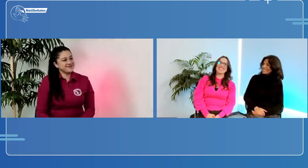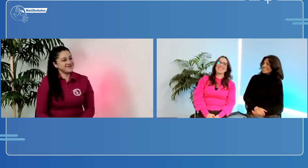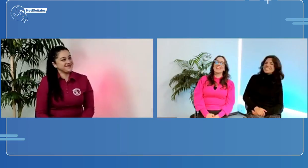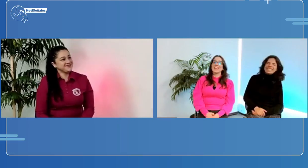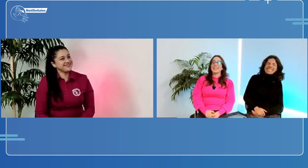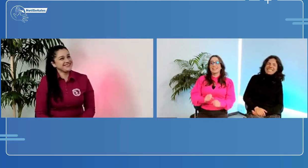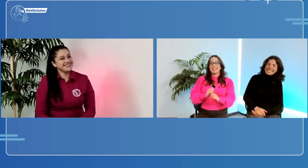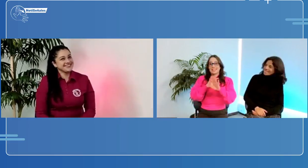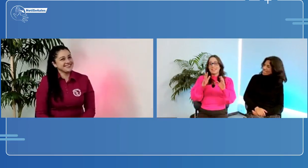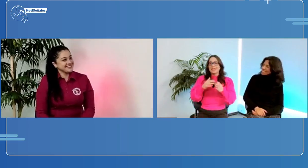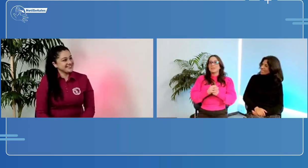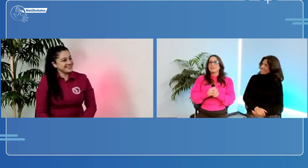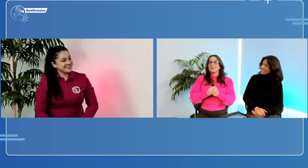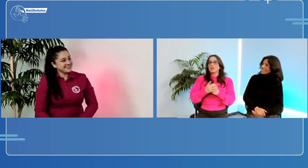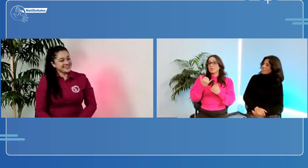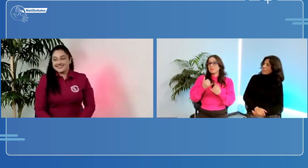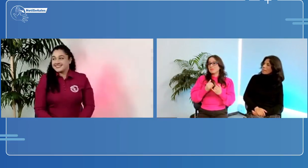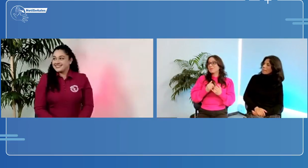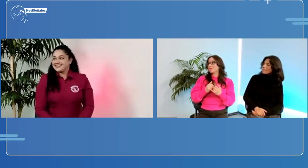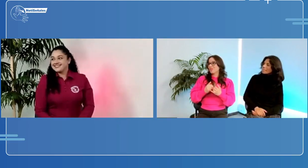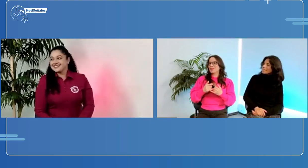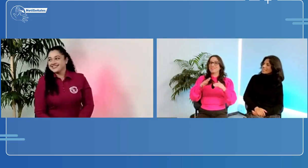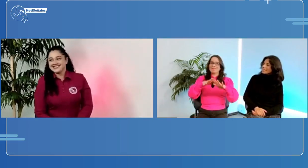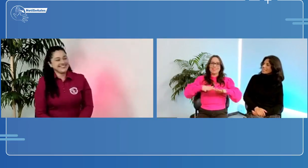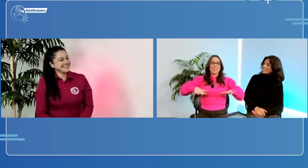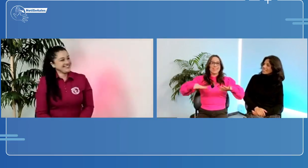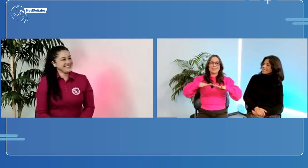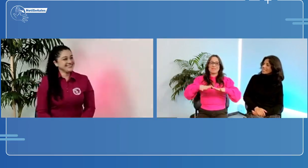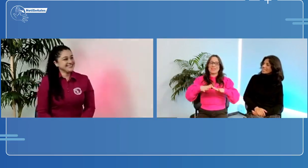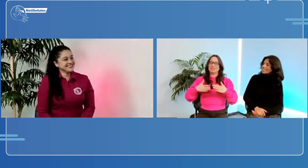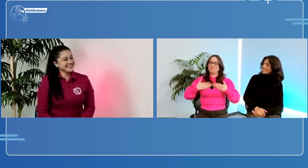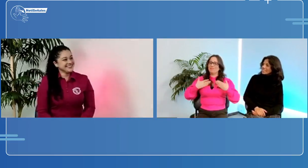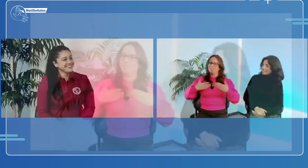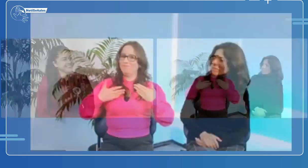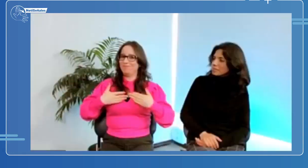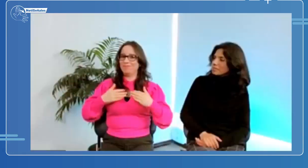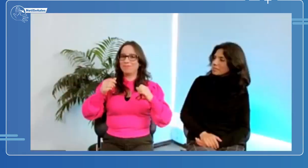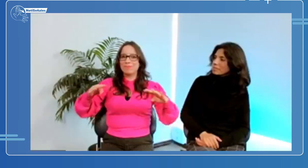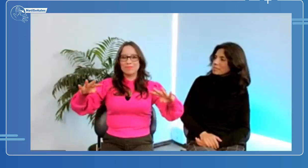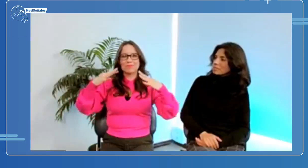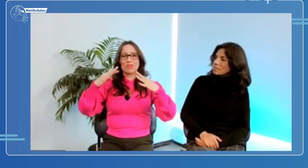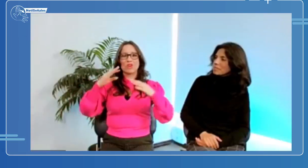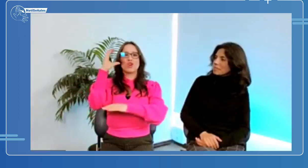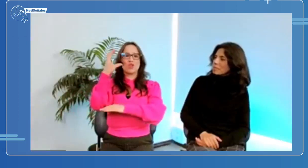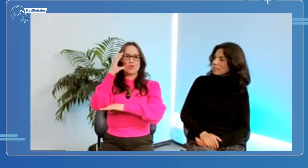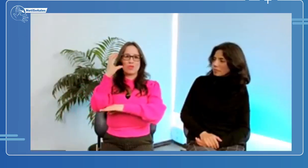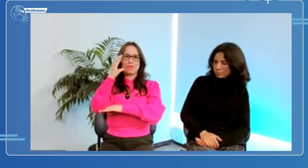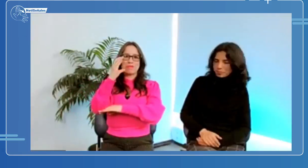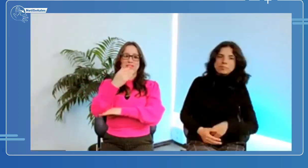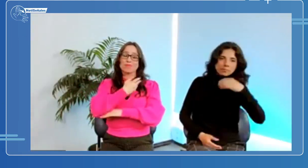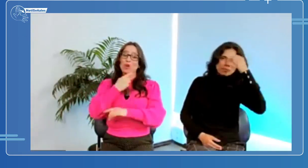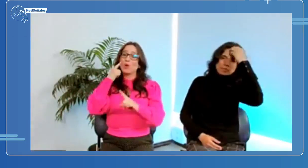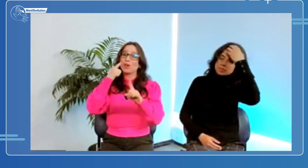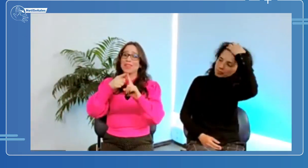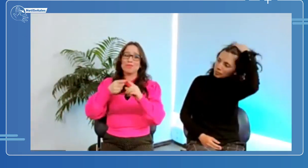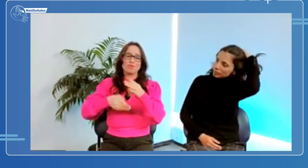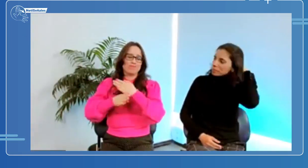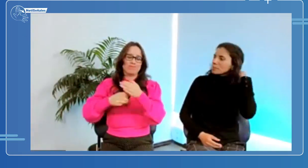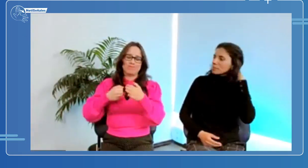tú. Claro. Bueno, pues estoy muy contenta por estar en este espacio y que a nivel nacional